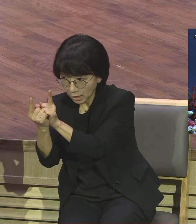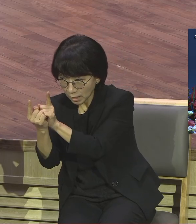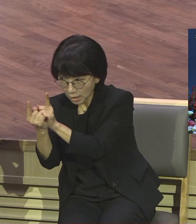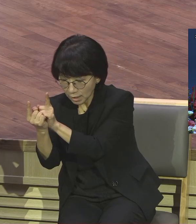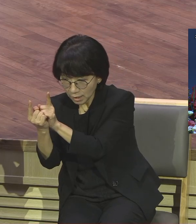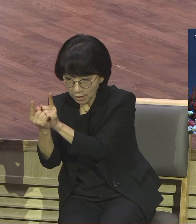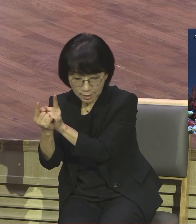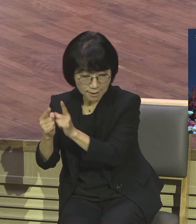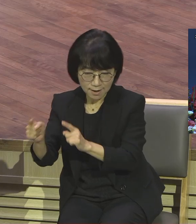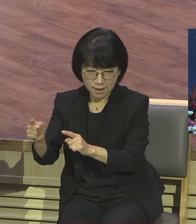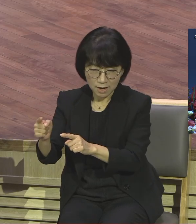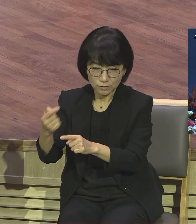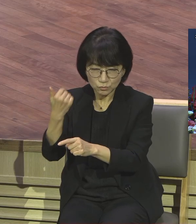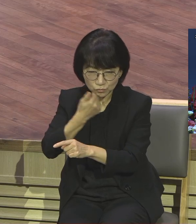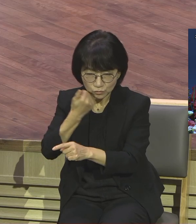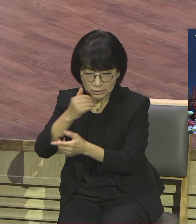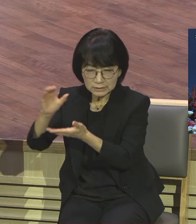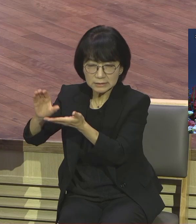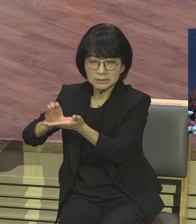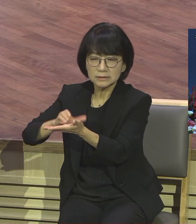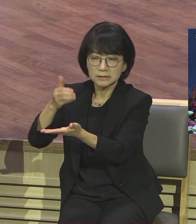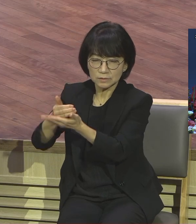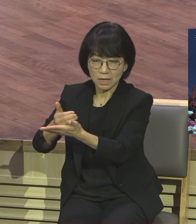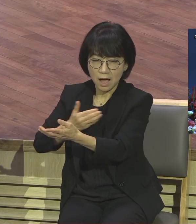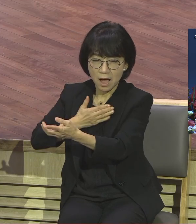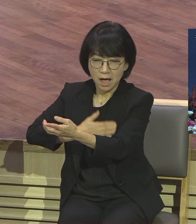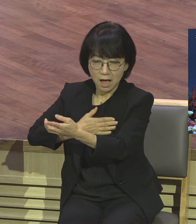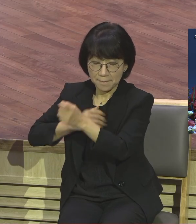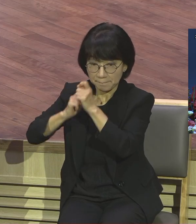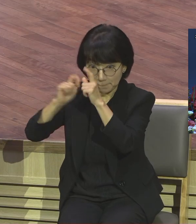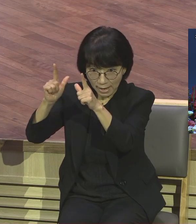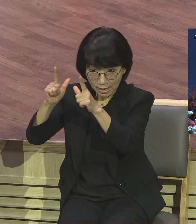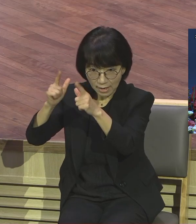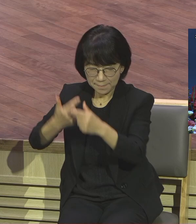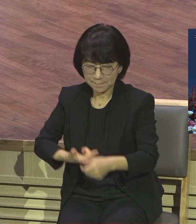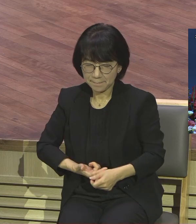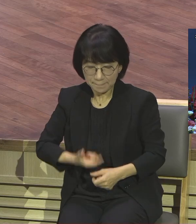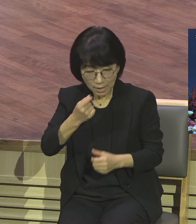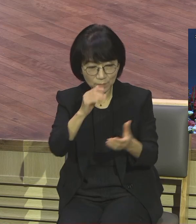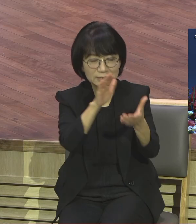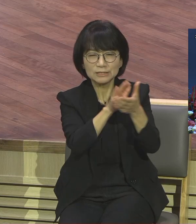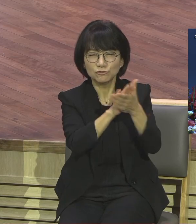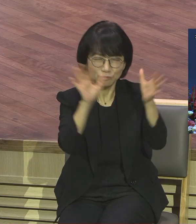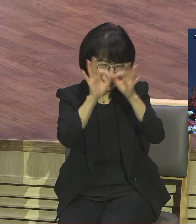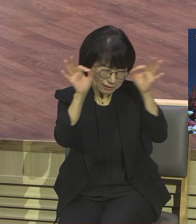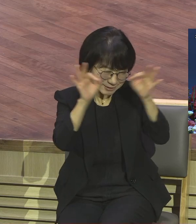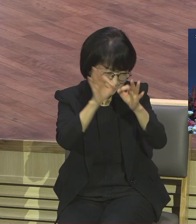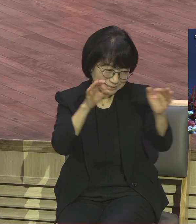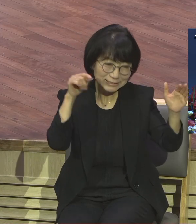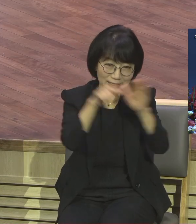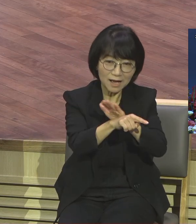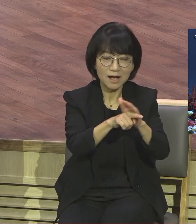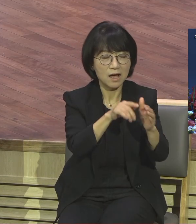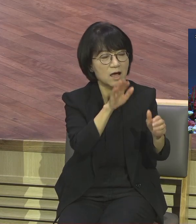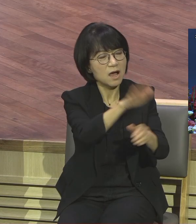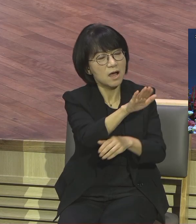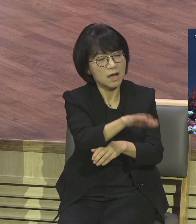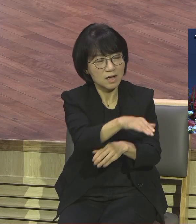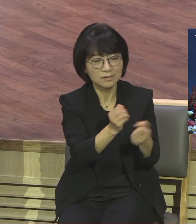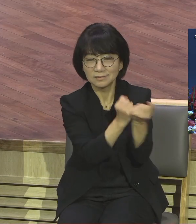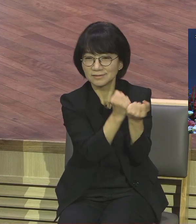예수가 메시아 곧 그리스도라는 사실을 알고 친구인 나다나엘을 즉시 그렇게 찾아가